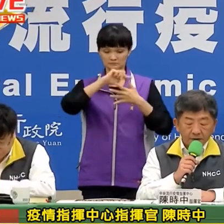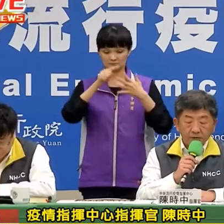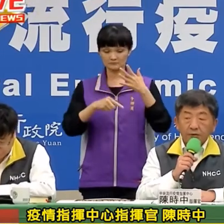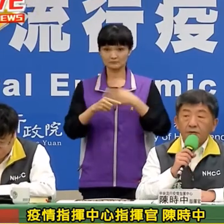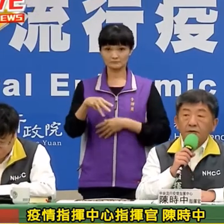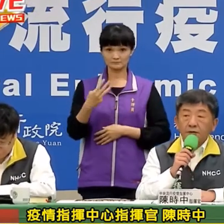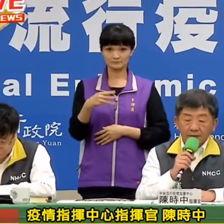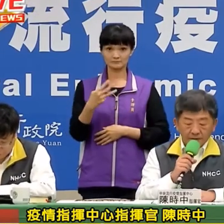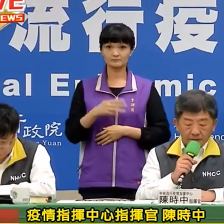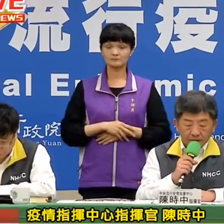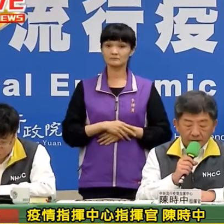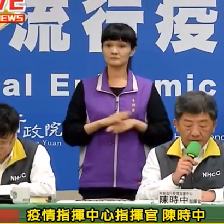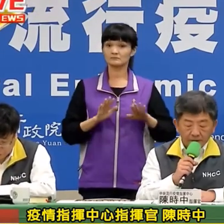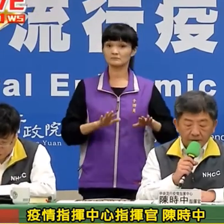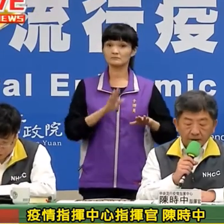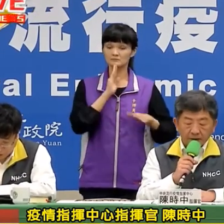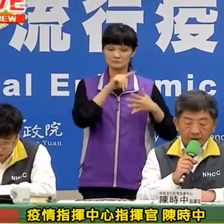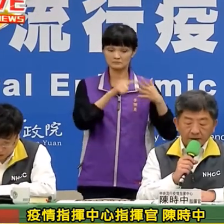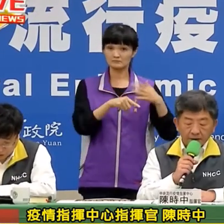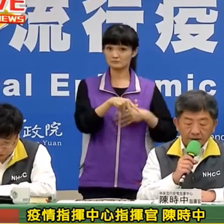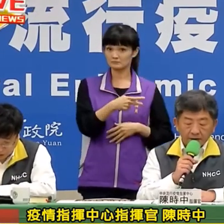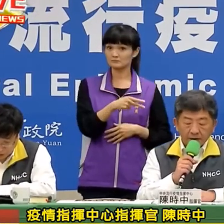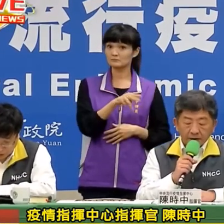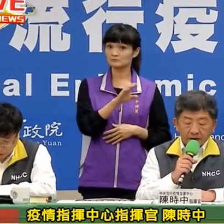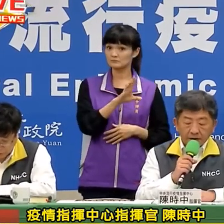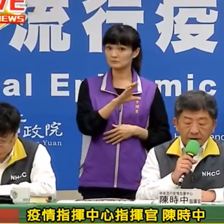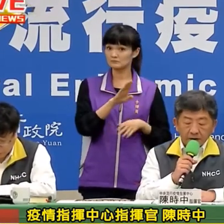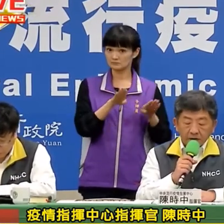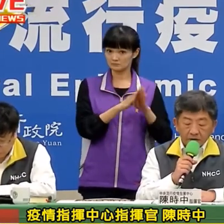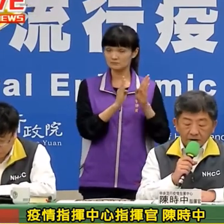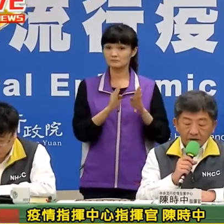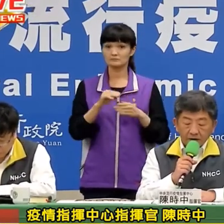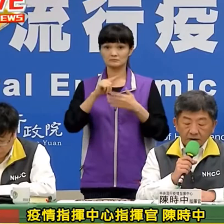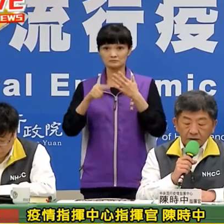300案例，我们今天是299开始嘛，300案例是跟